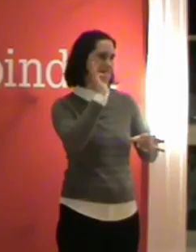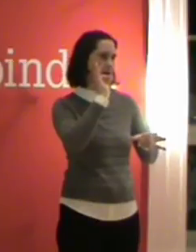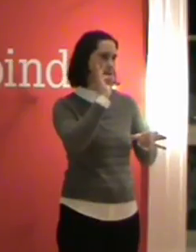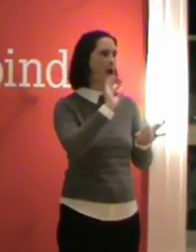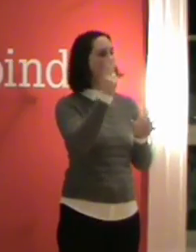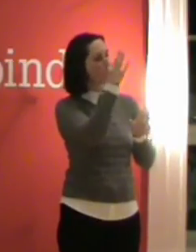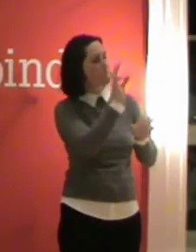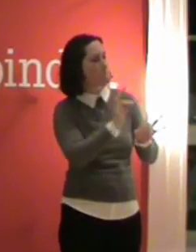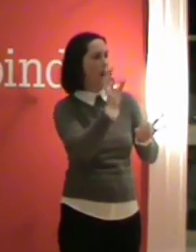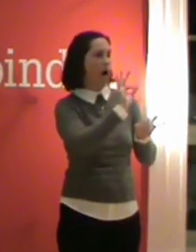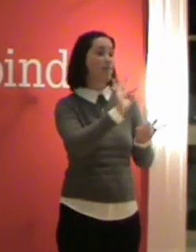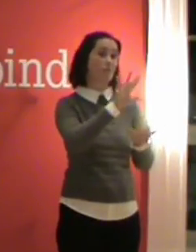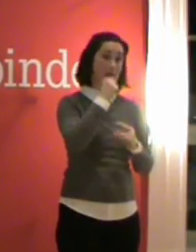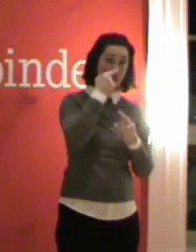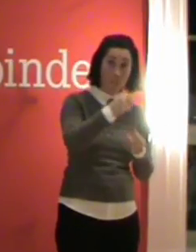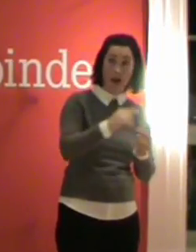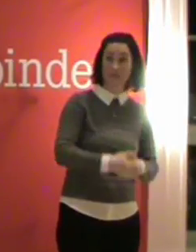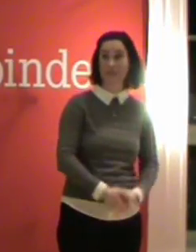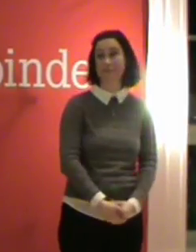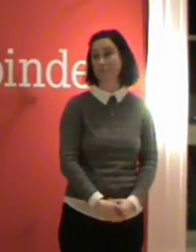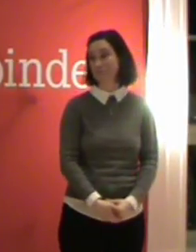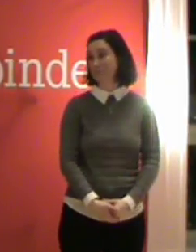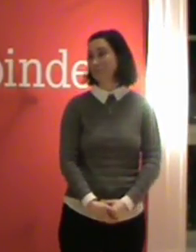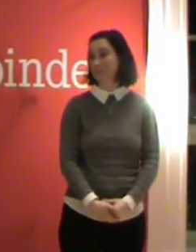entsprechend machen. Viel Spaß damit